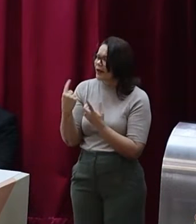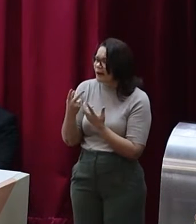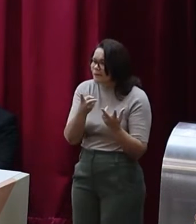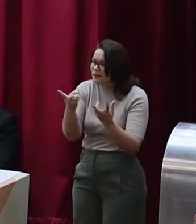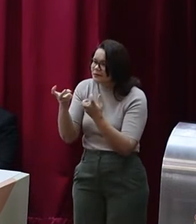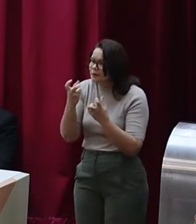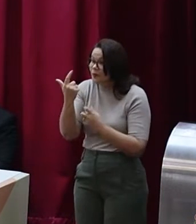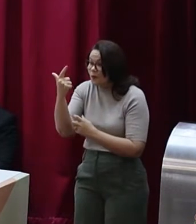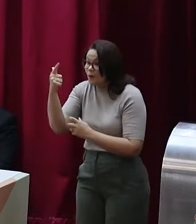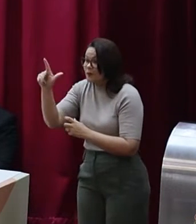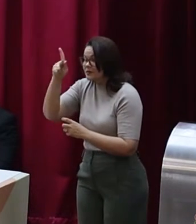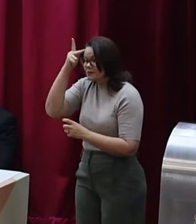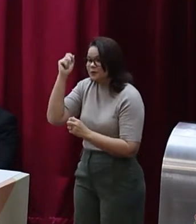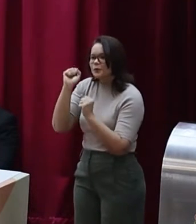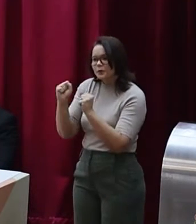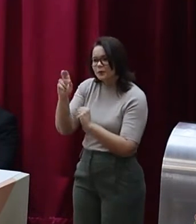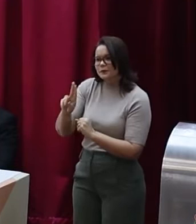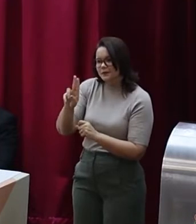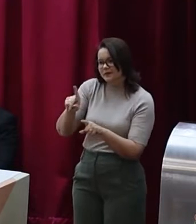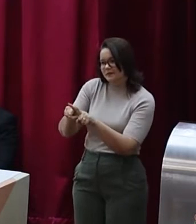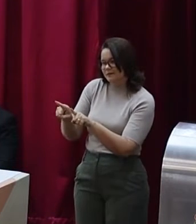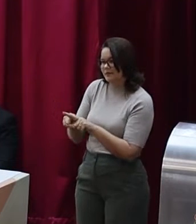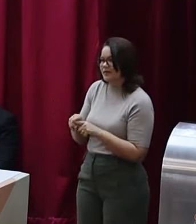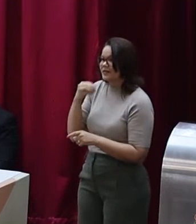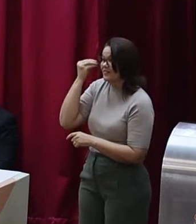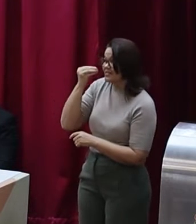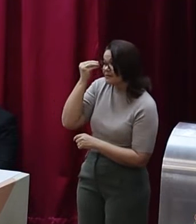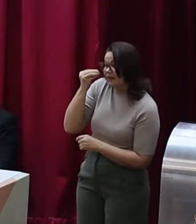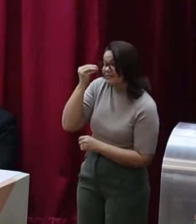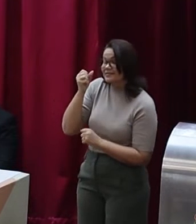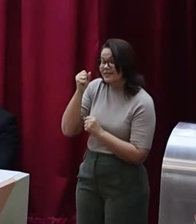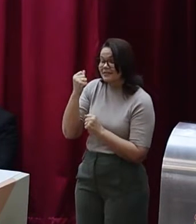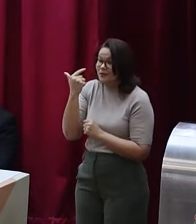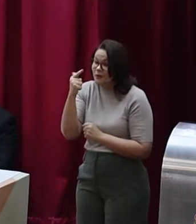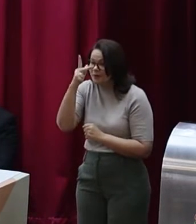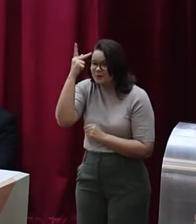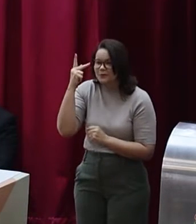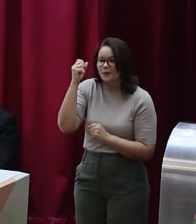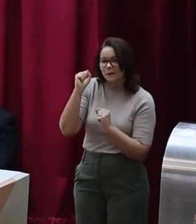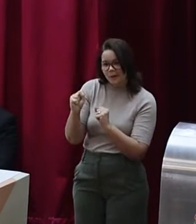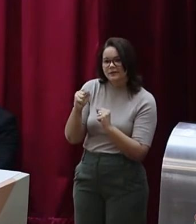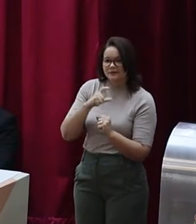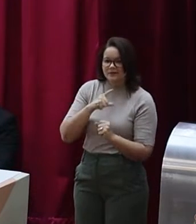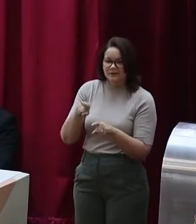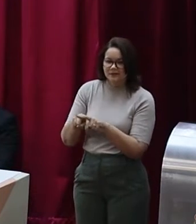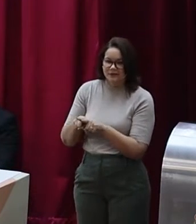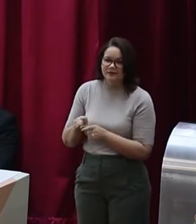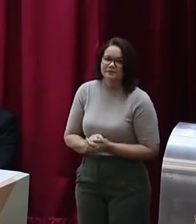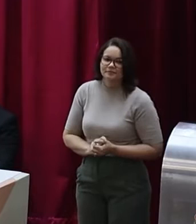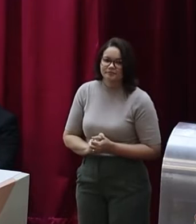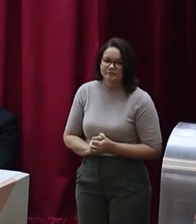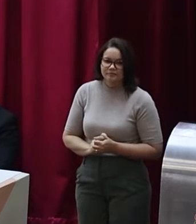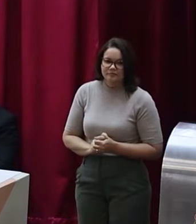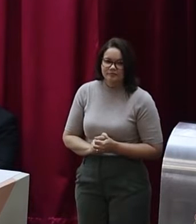outras esferas, né? Então é muito interessante como essas experiências podem ir para outros domínios, né? E é muito interessante